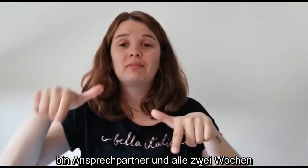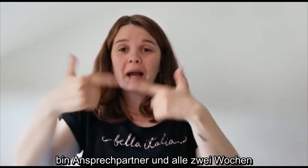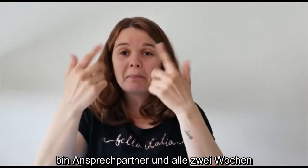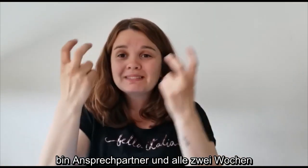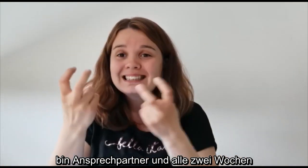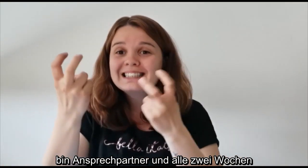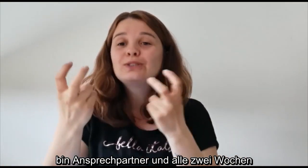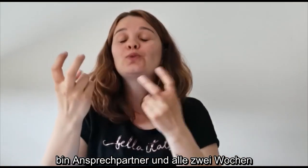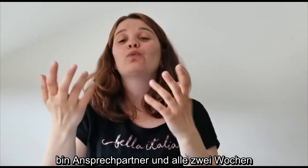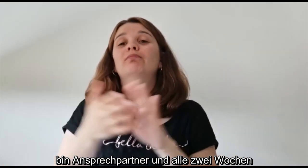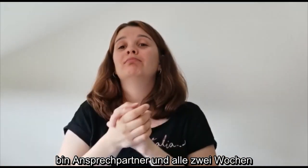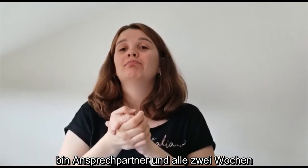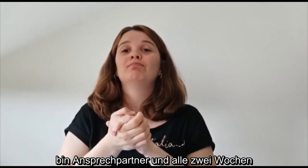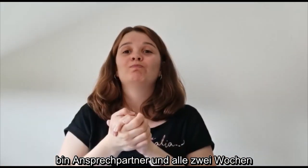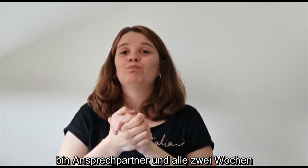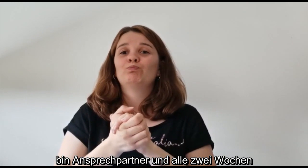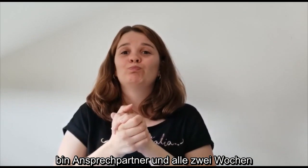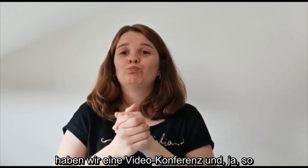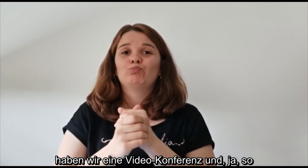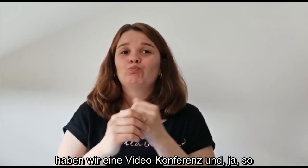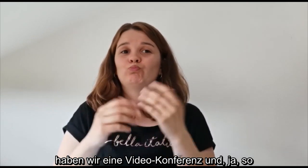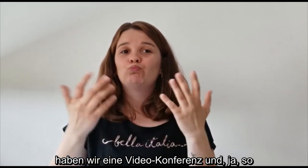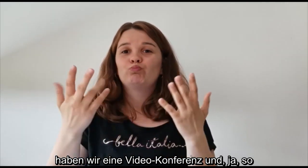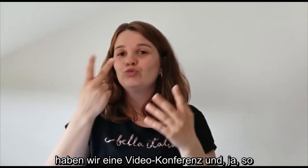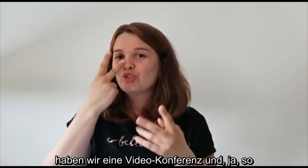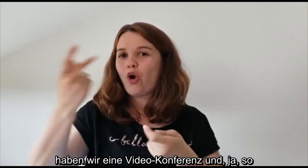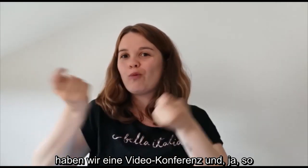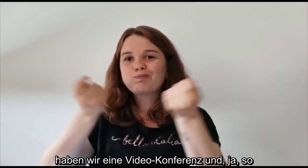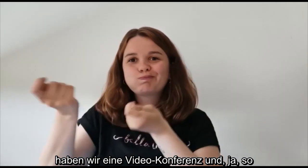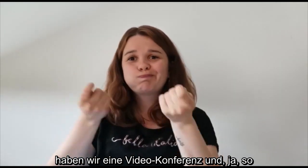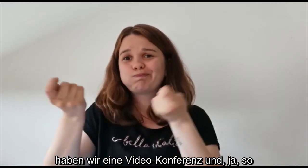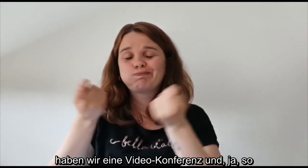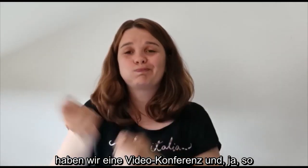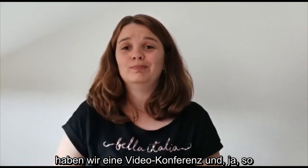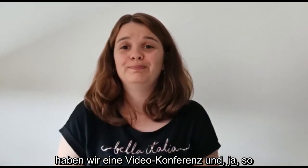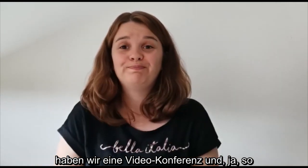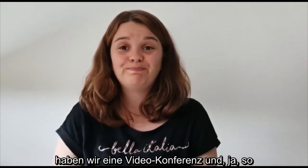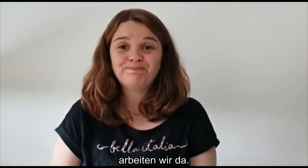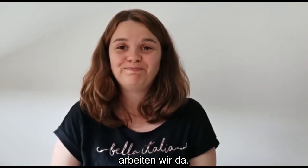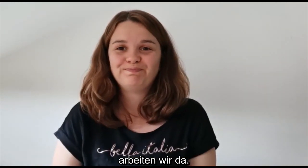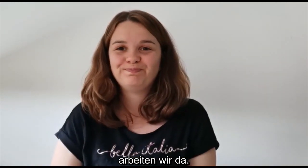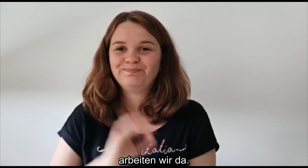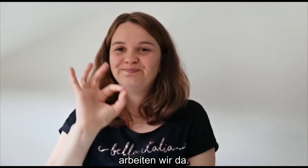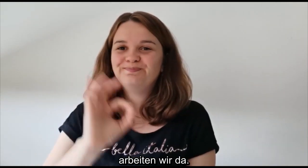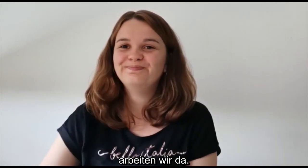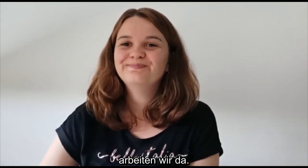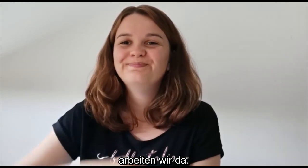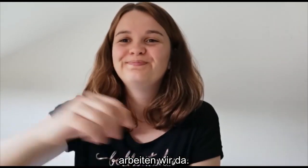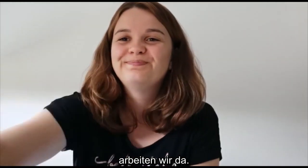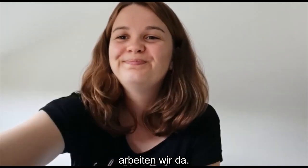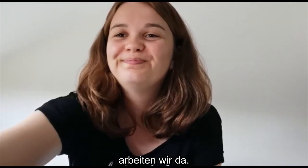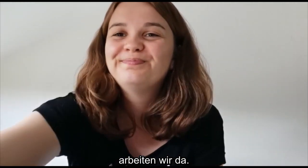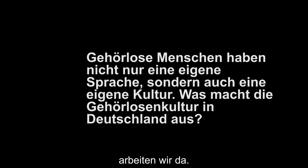delegiere Ich bin Ansprechpartner Und alle zwei Wochen haben wir eine Videokonferenz Und ja, so arbeiten wir da